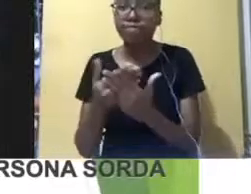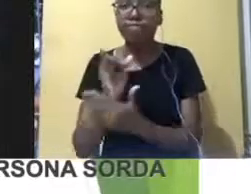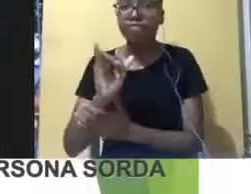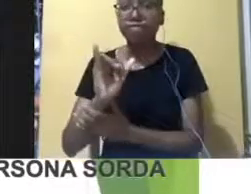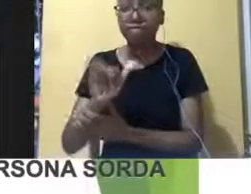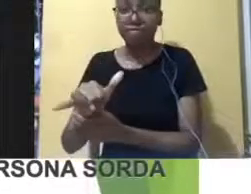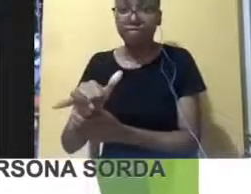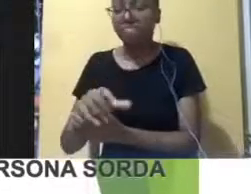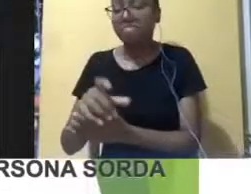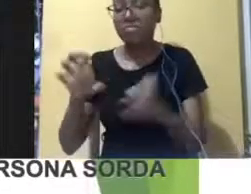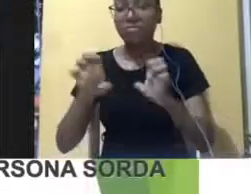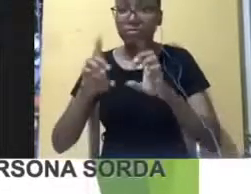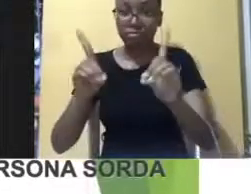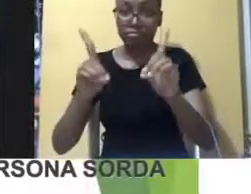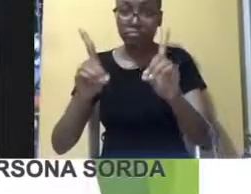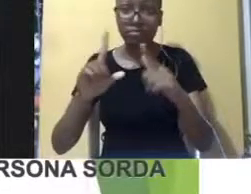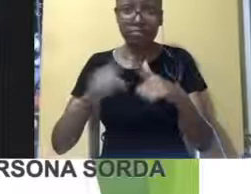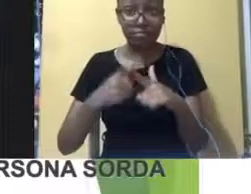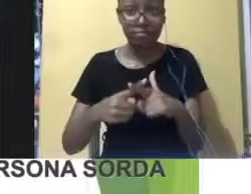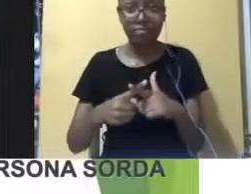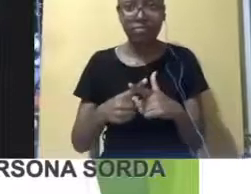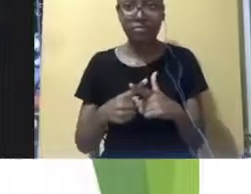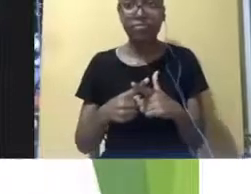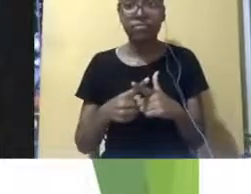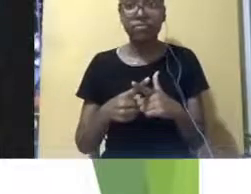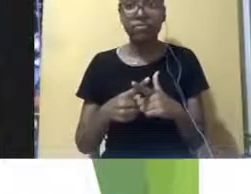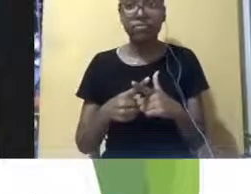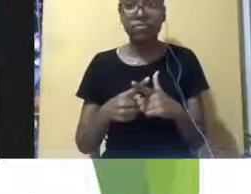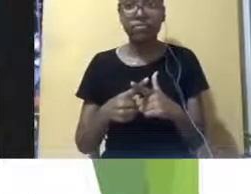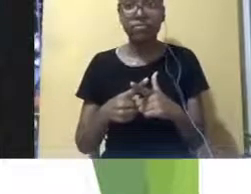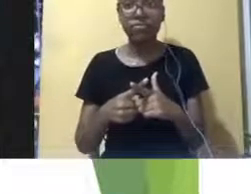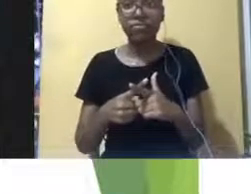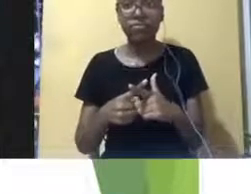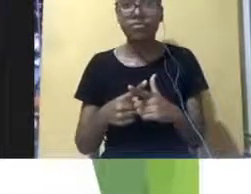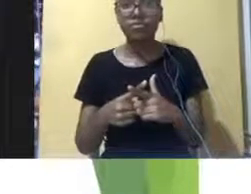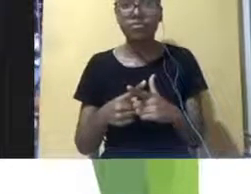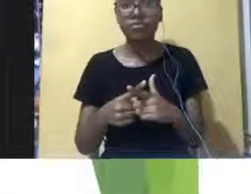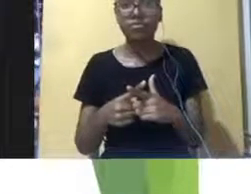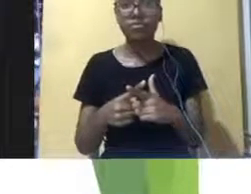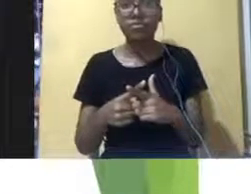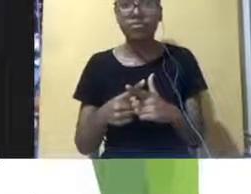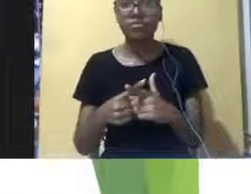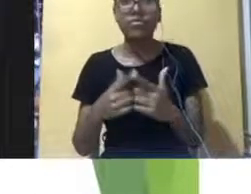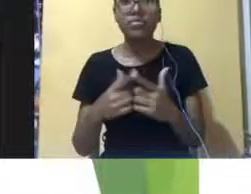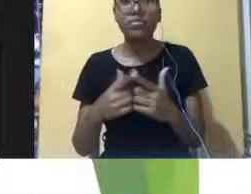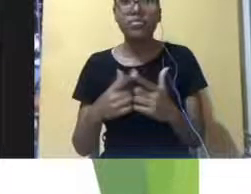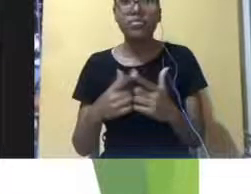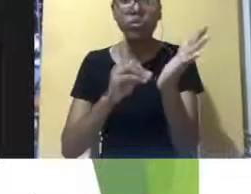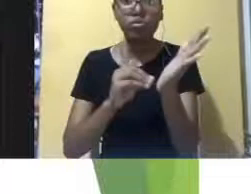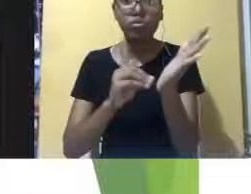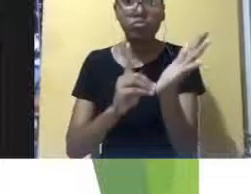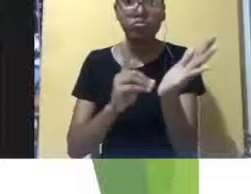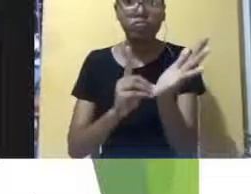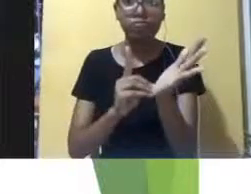con la educación. Entonces, la parte, como decía, médica lo ve como